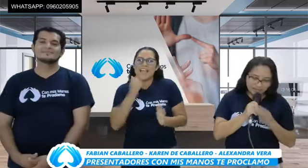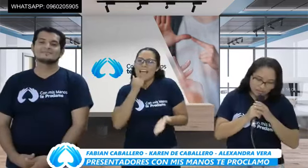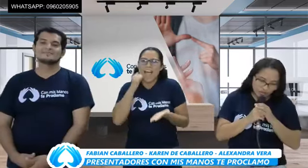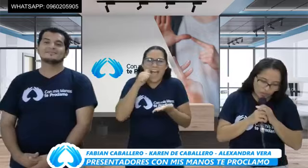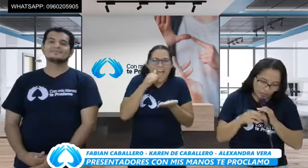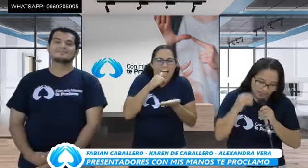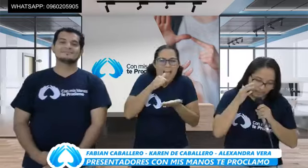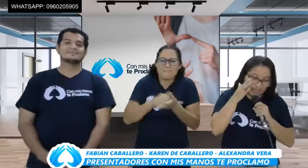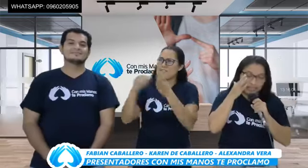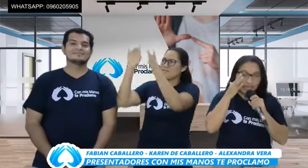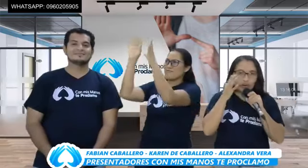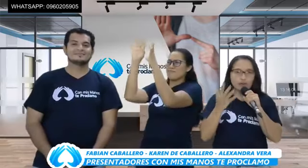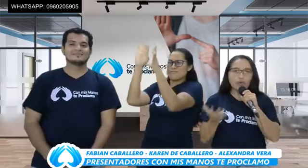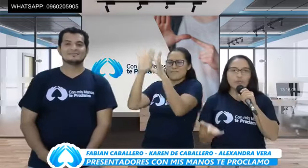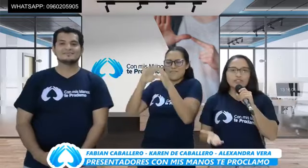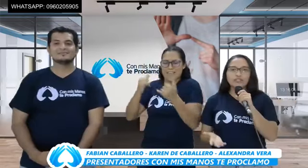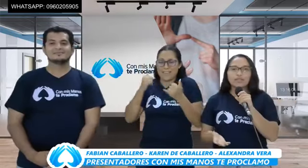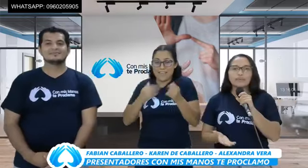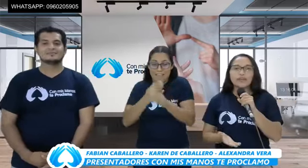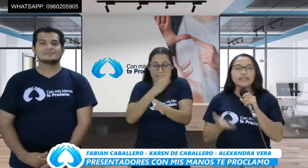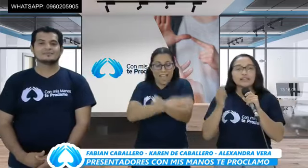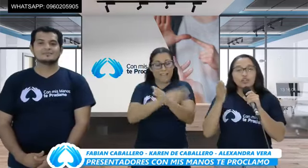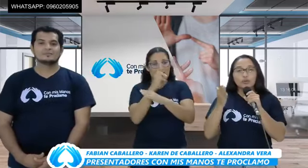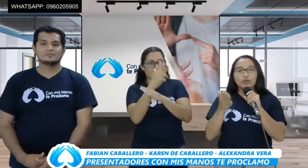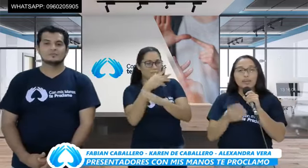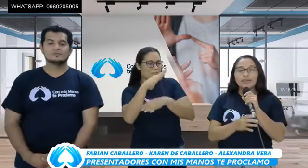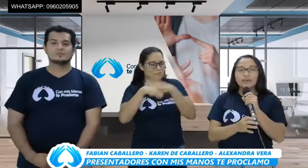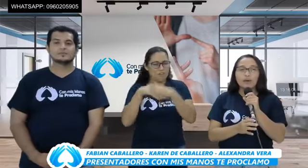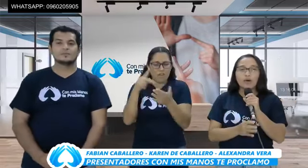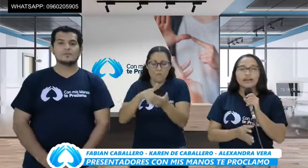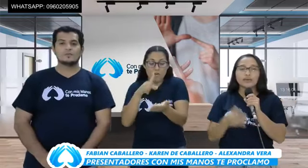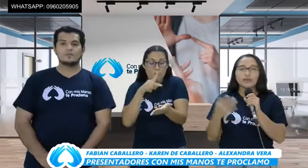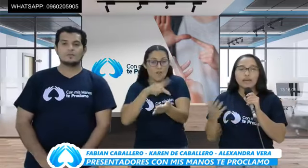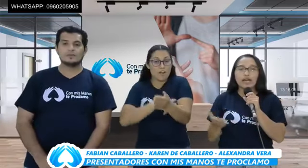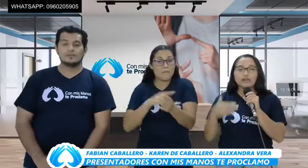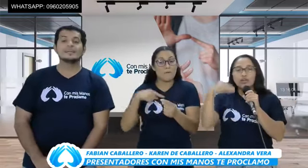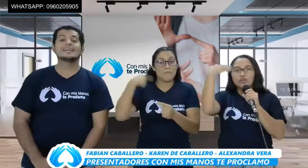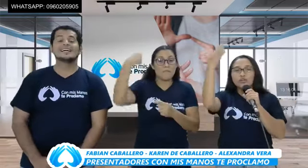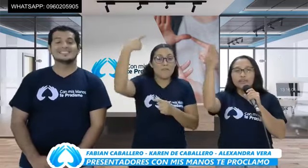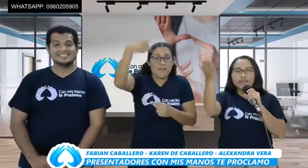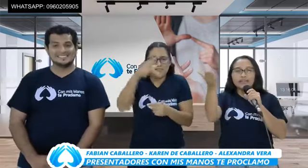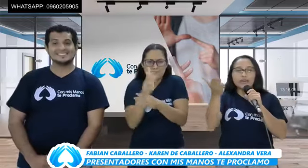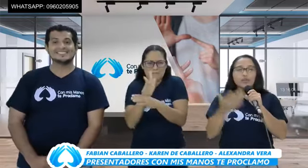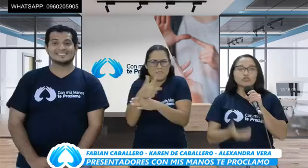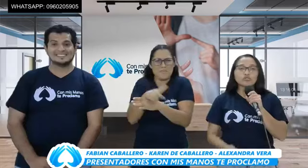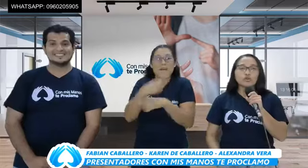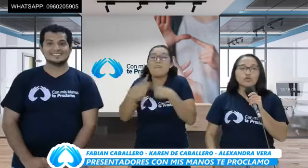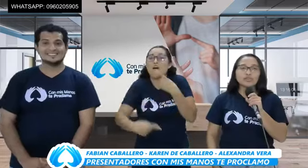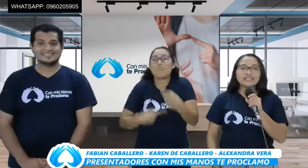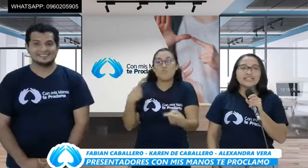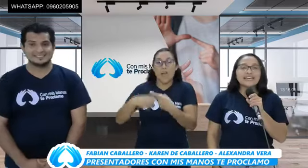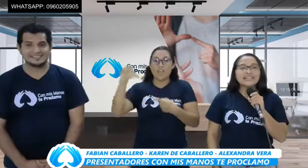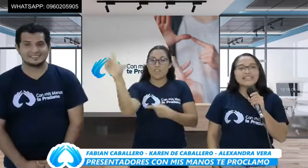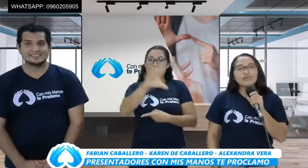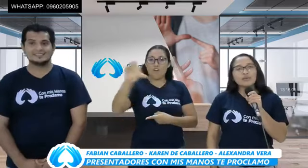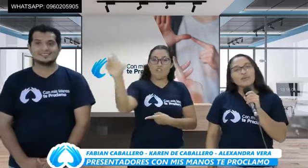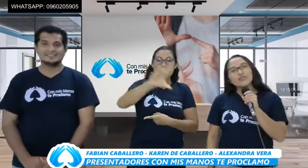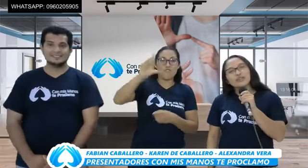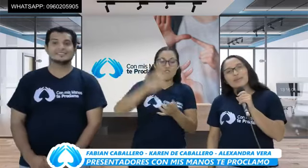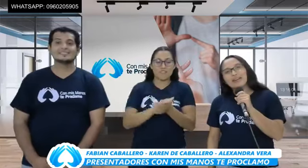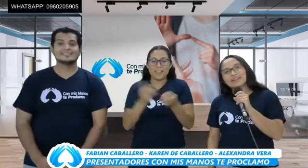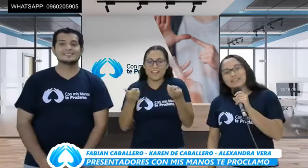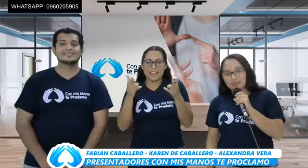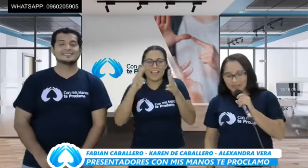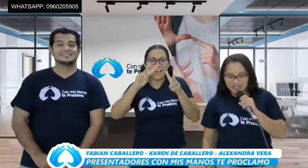Amén, qué bendición, pues aquí ya lo habíamos visto también, lindo programa que vamos a inaugurar, Dios mediante, el próximo lunes, y también